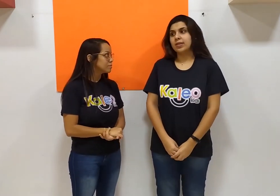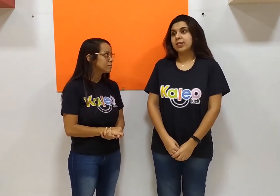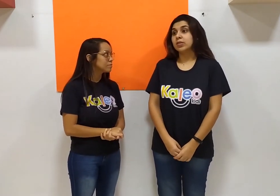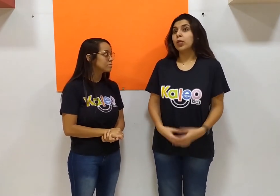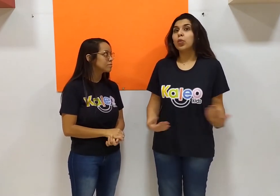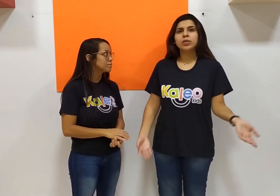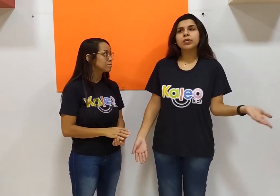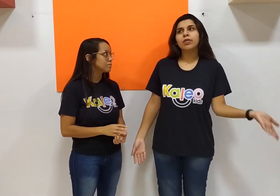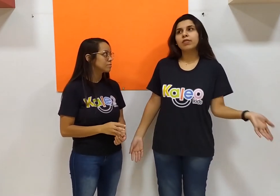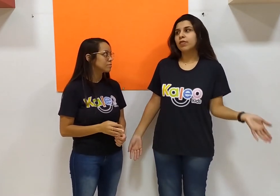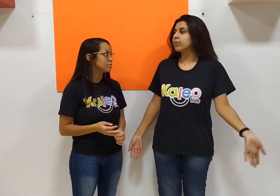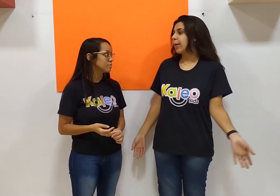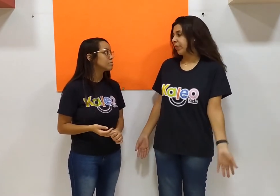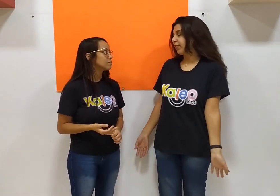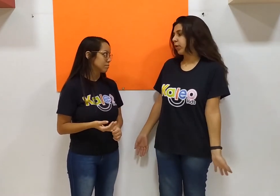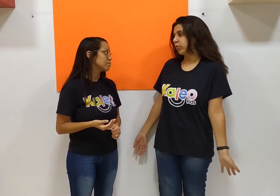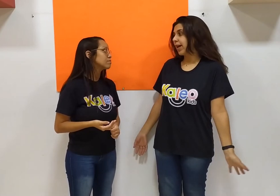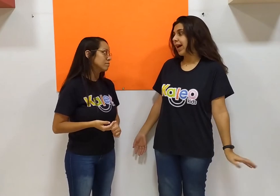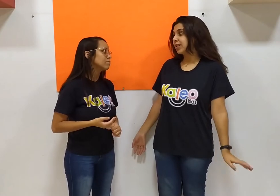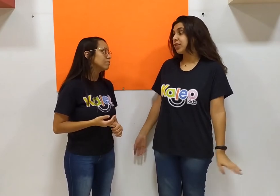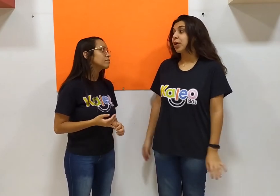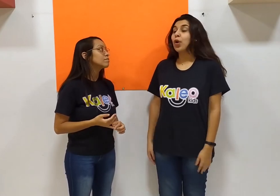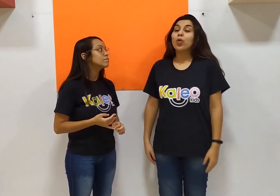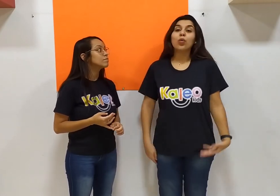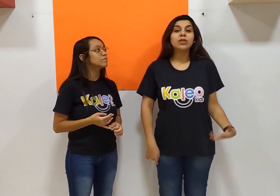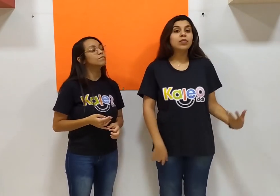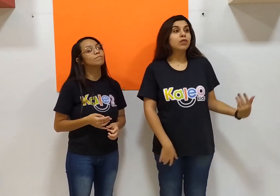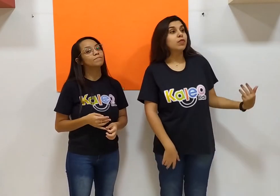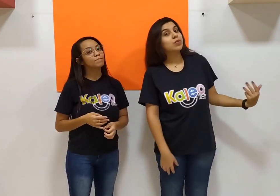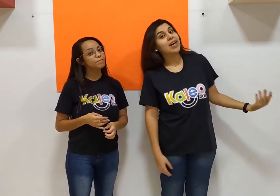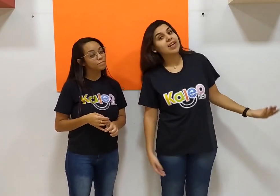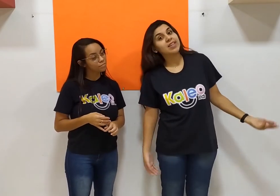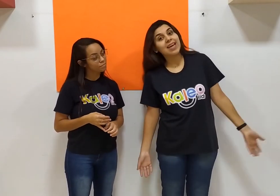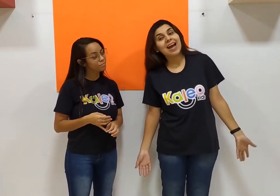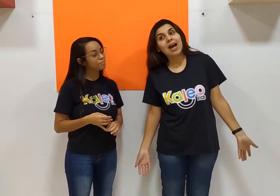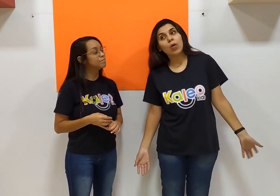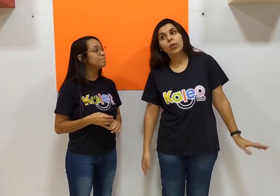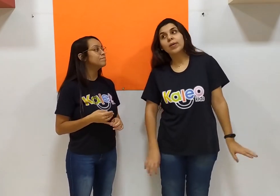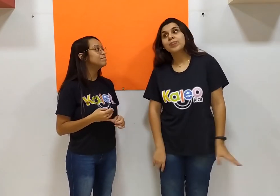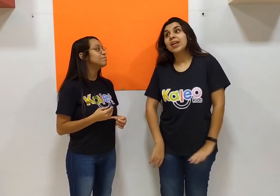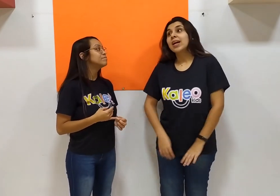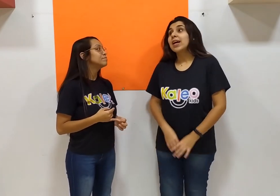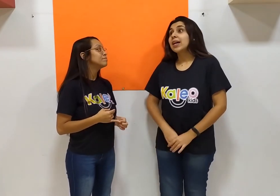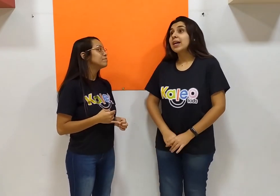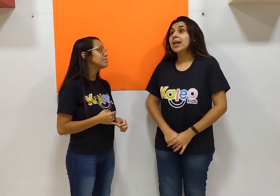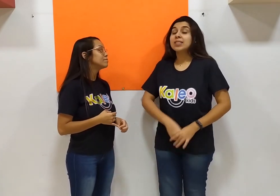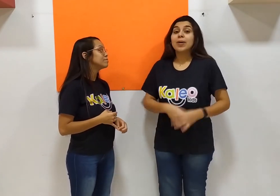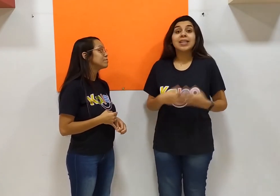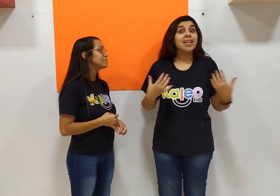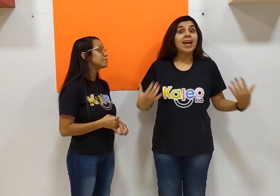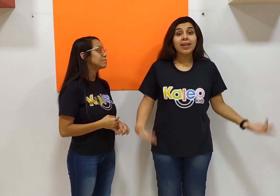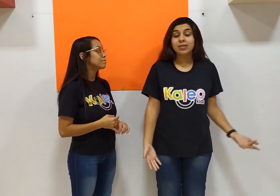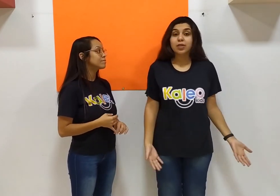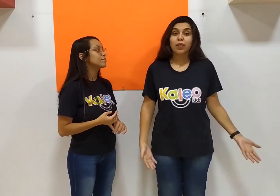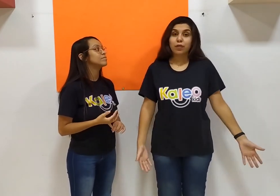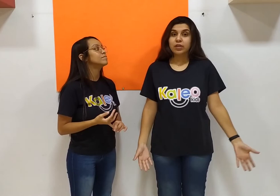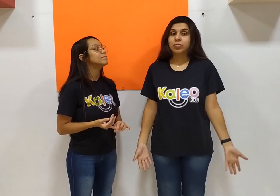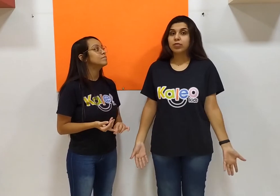vezes quando que eu vou voltar para a faculdade, quando eu vou voltar a ter aula, as matérias que eu vou